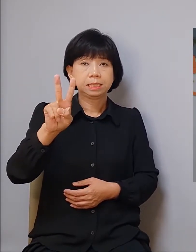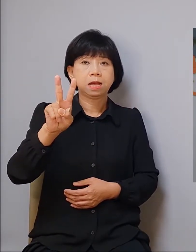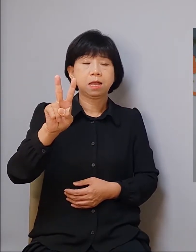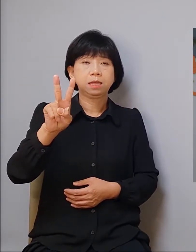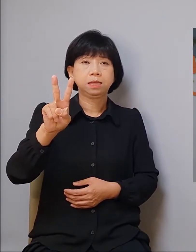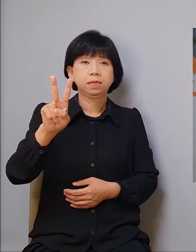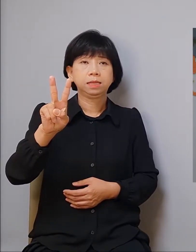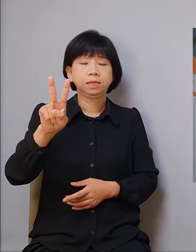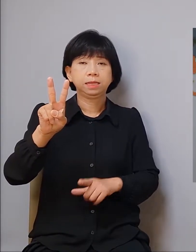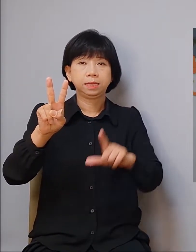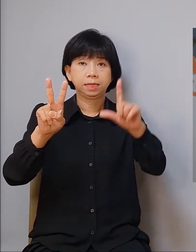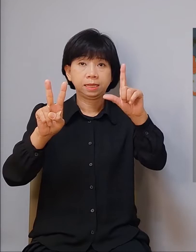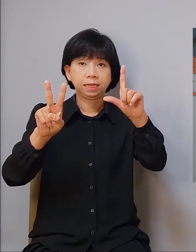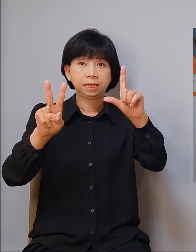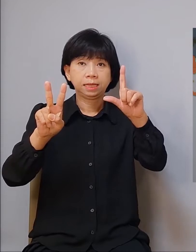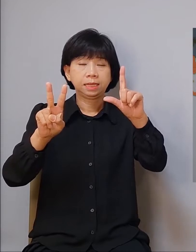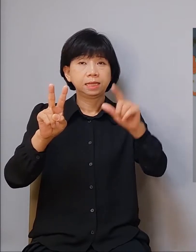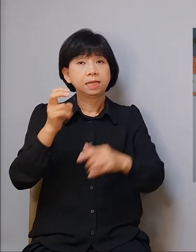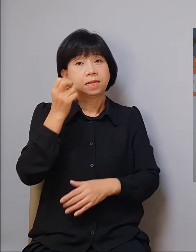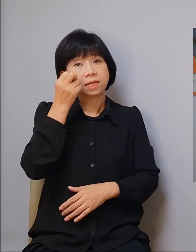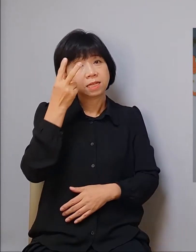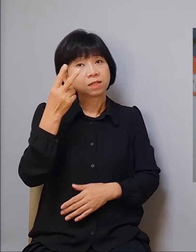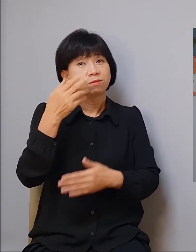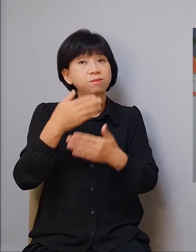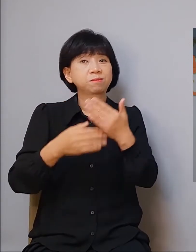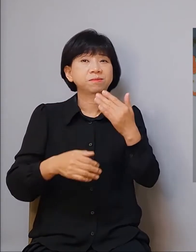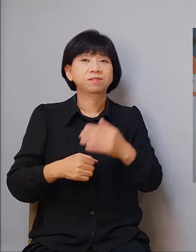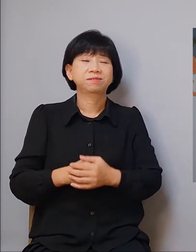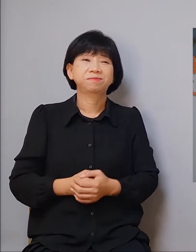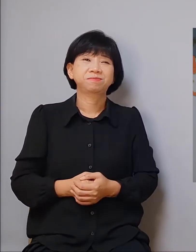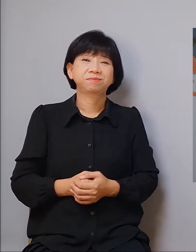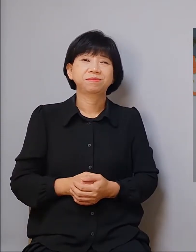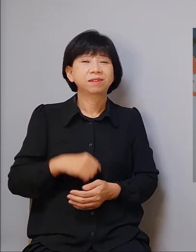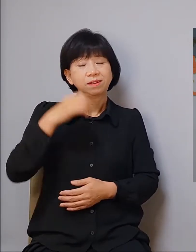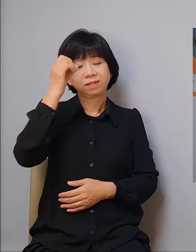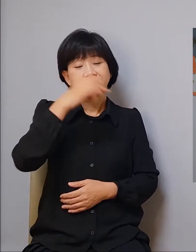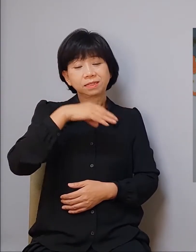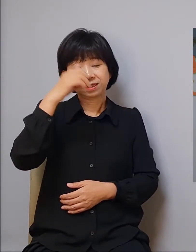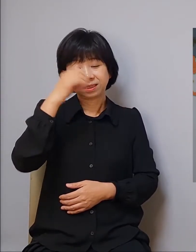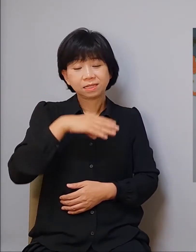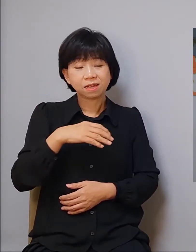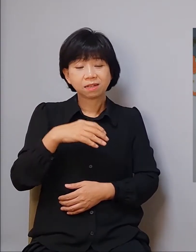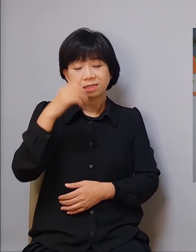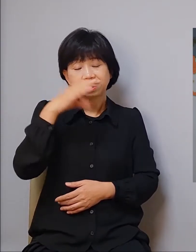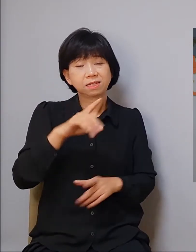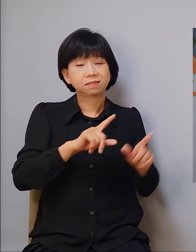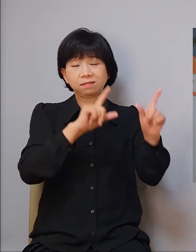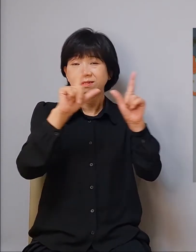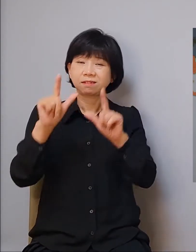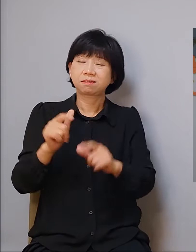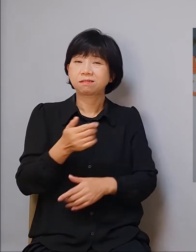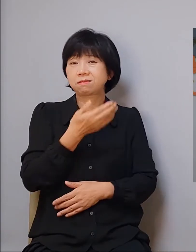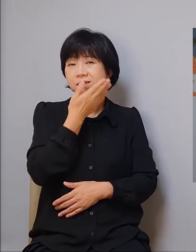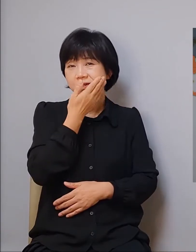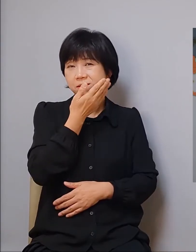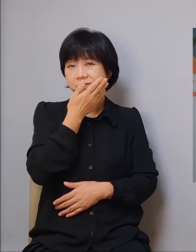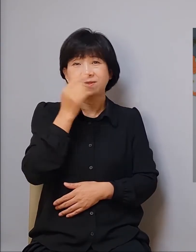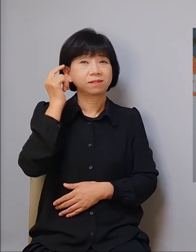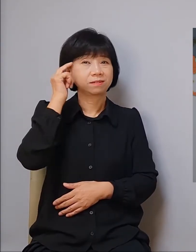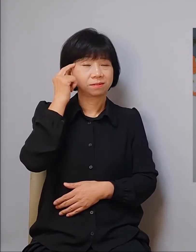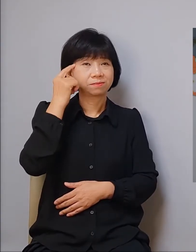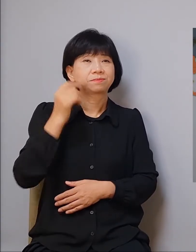(2022년이) 이제 몇 달 남지 않았습니다. 그냥 흘려보내기에는 참 아까운 세월이 되올 것